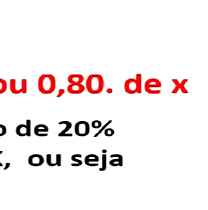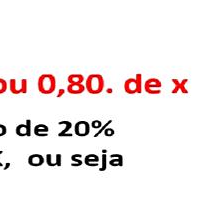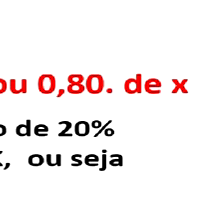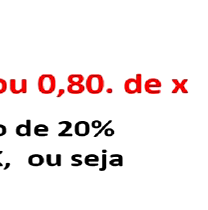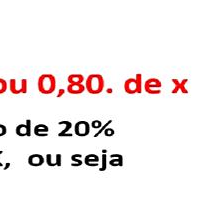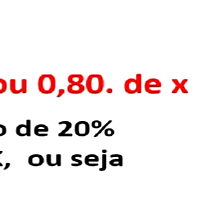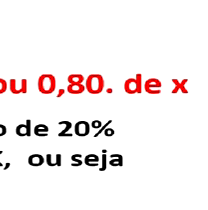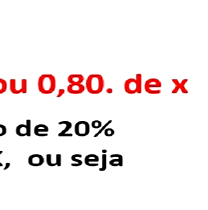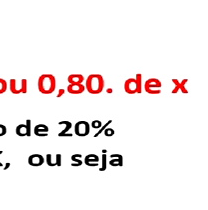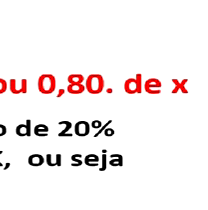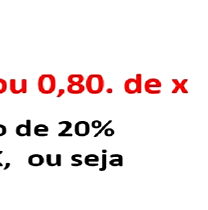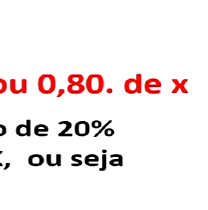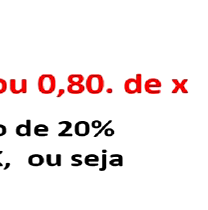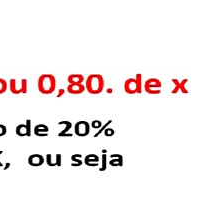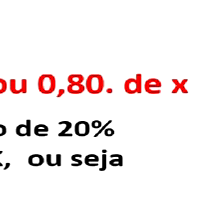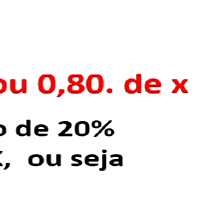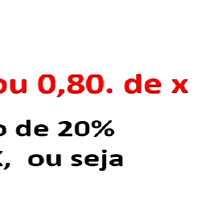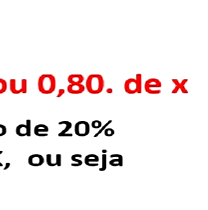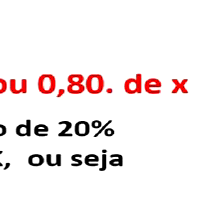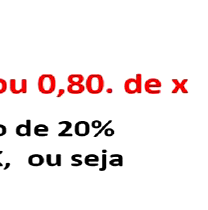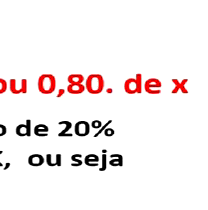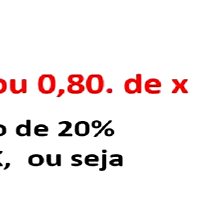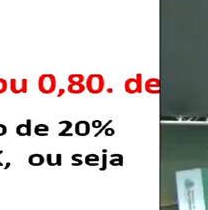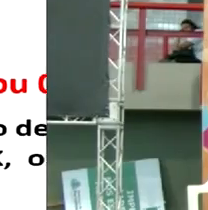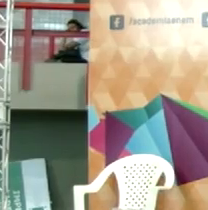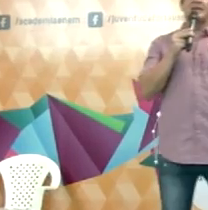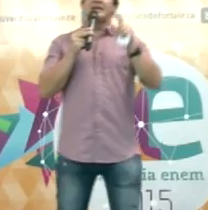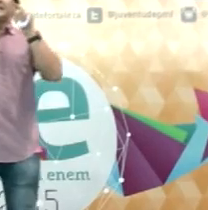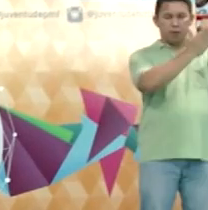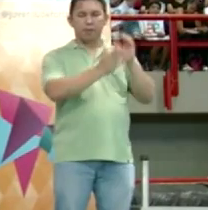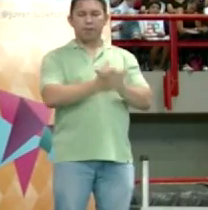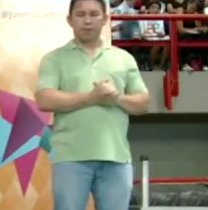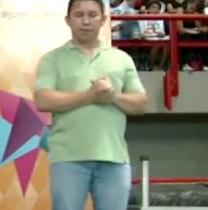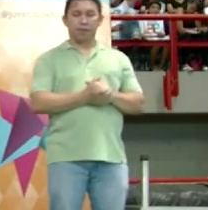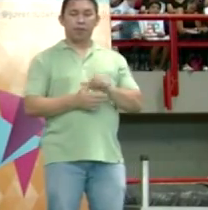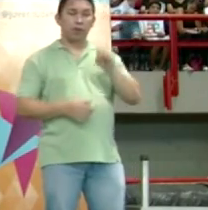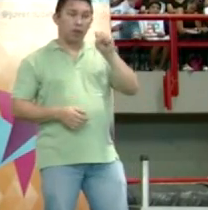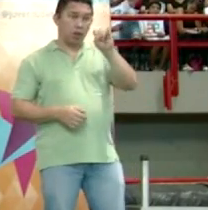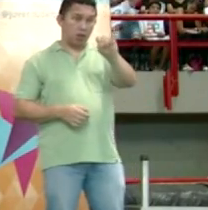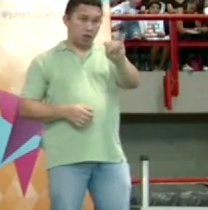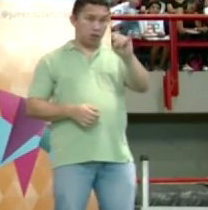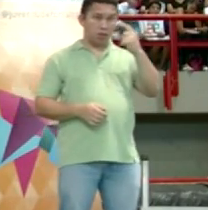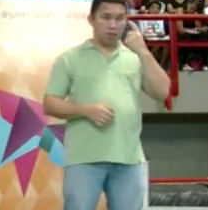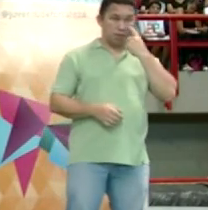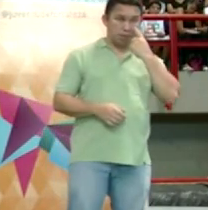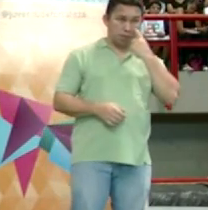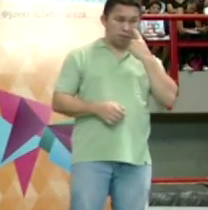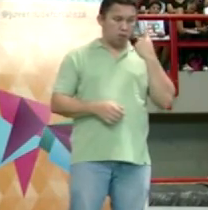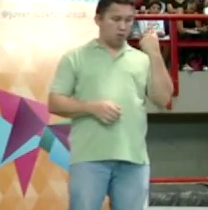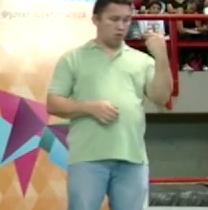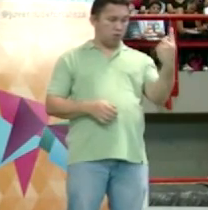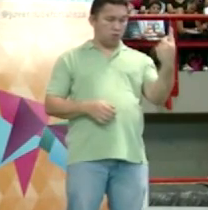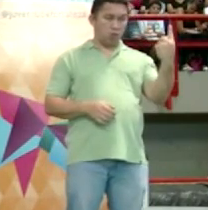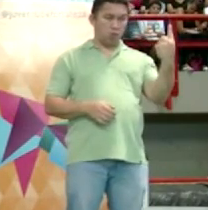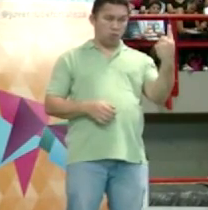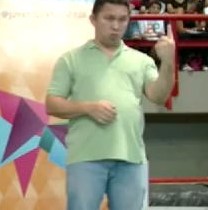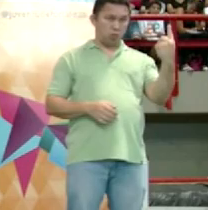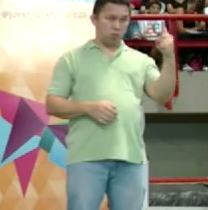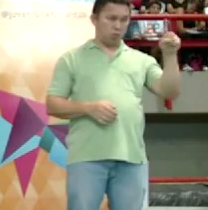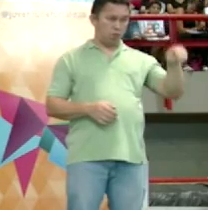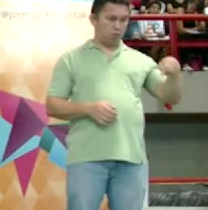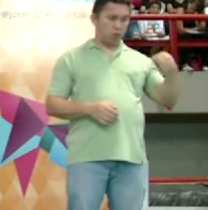de aumento. Tá legal? Agora me responda vocês. Se eu multiplicar por